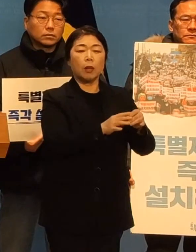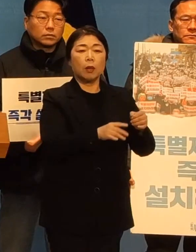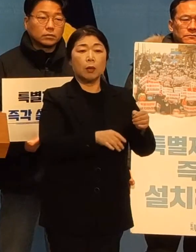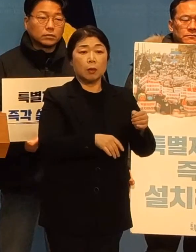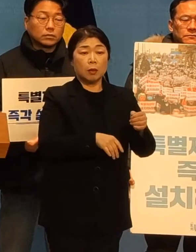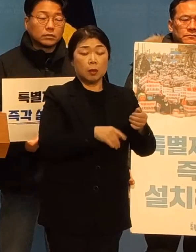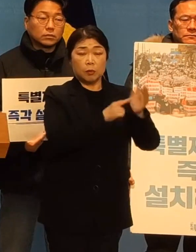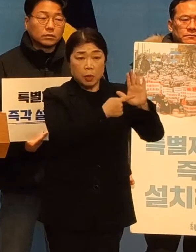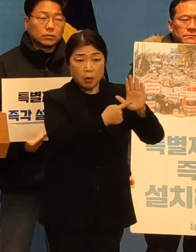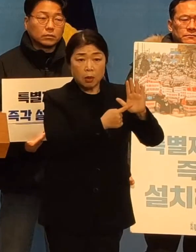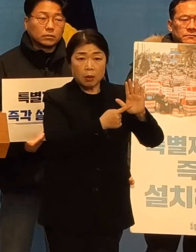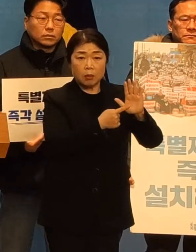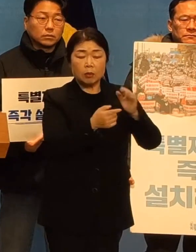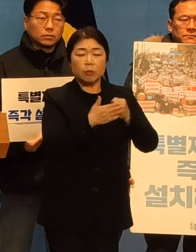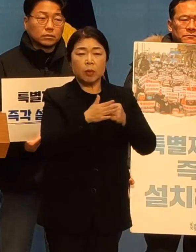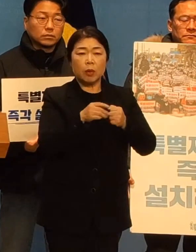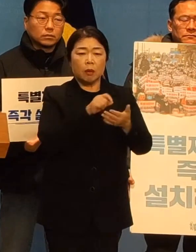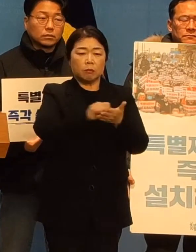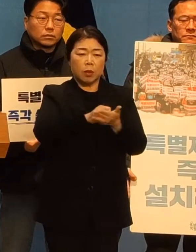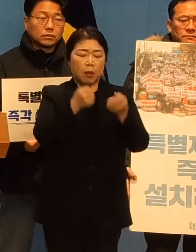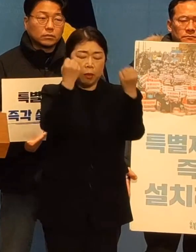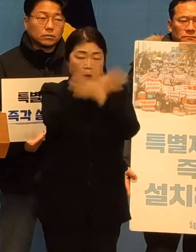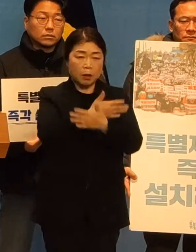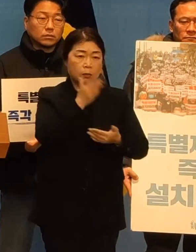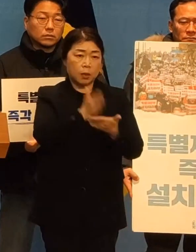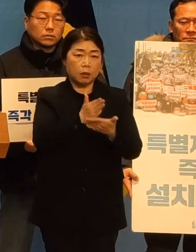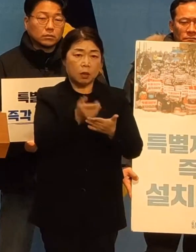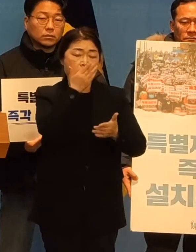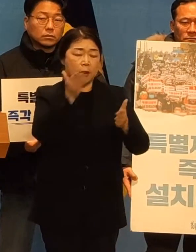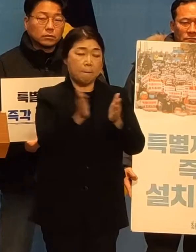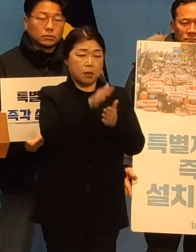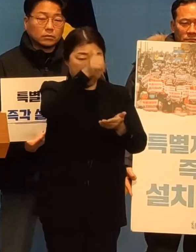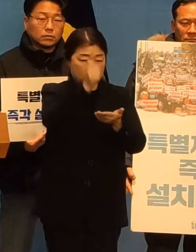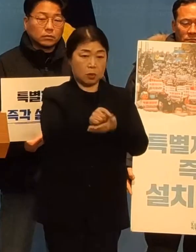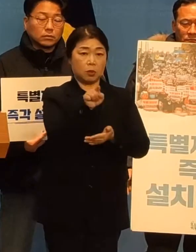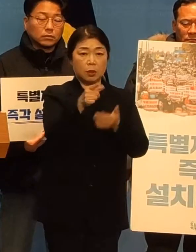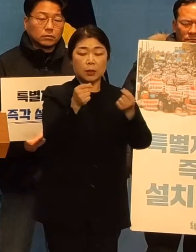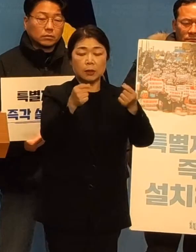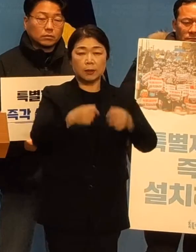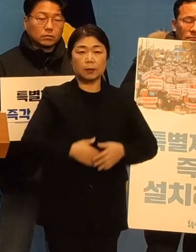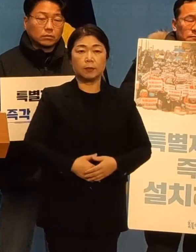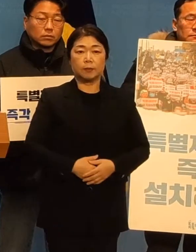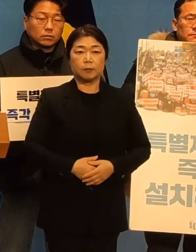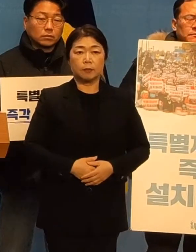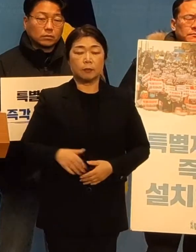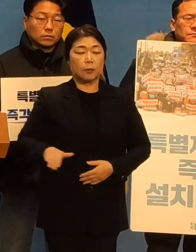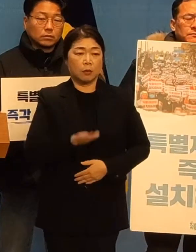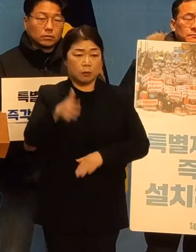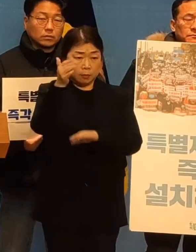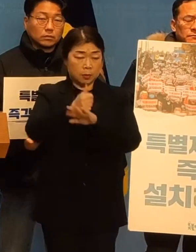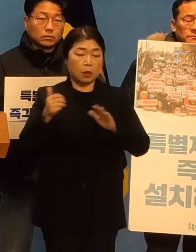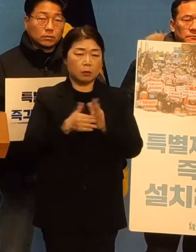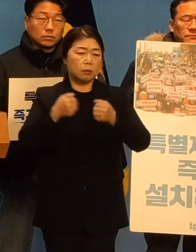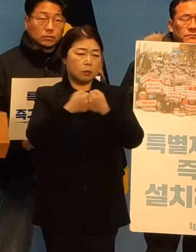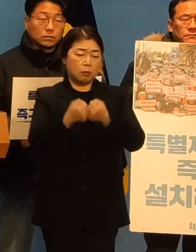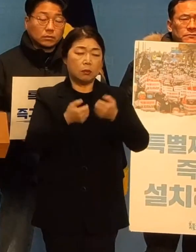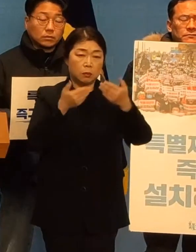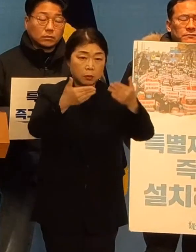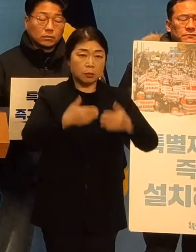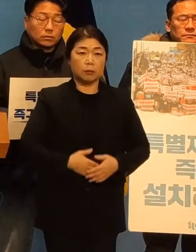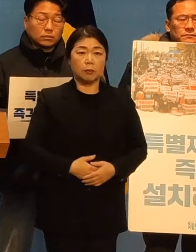교란시킬 생각 하지 마십시오. 당신들도 내란 공범입니다. 우리는 끝까지 싸울 것이고